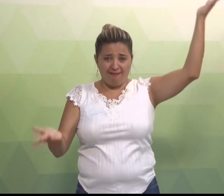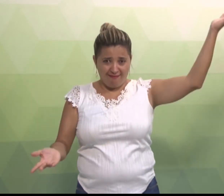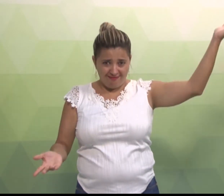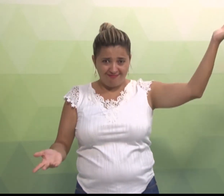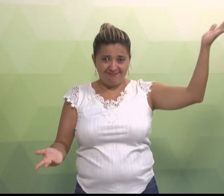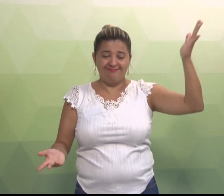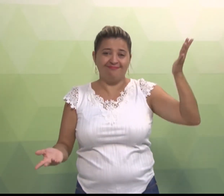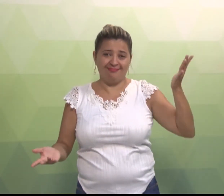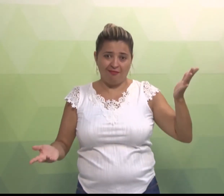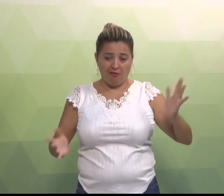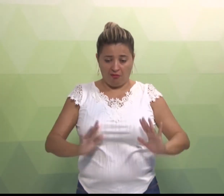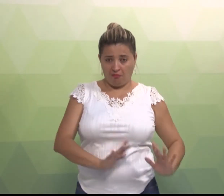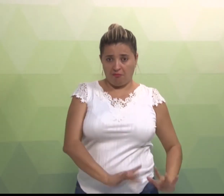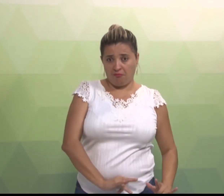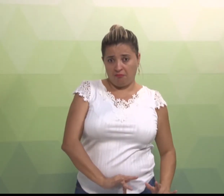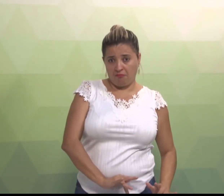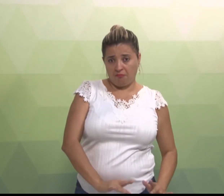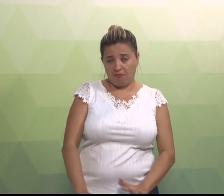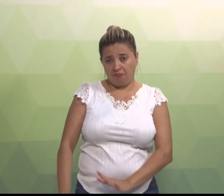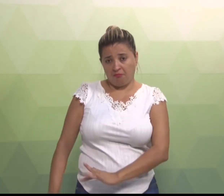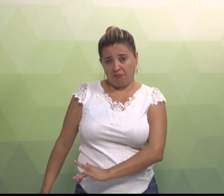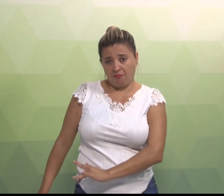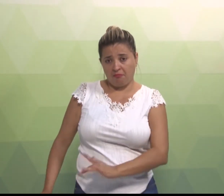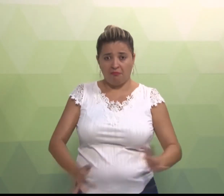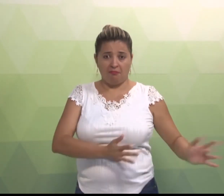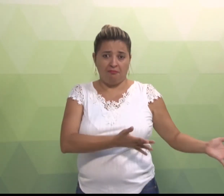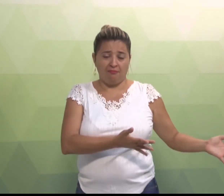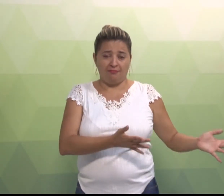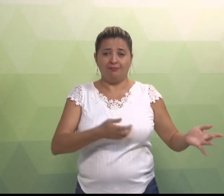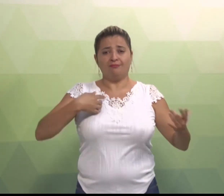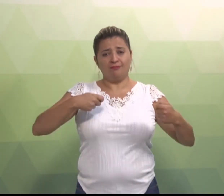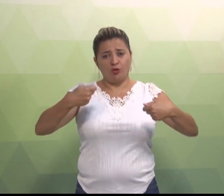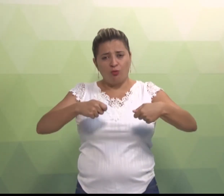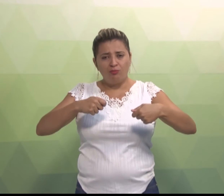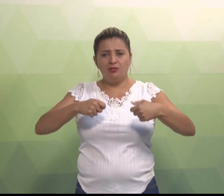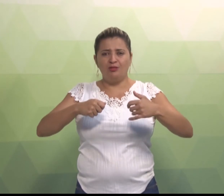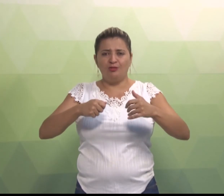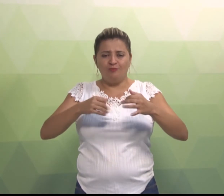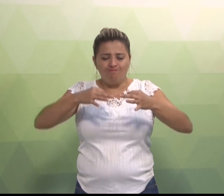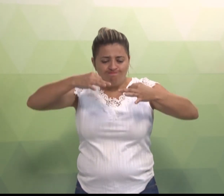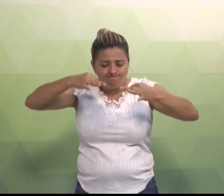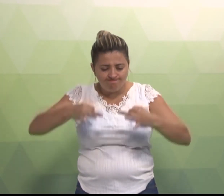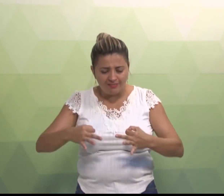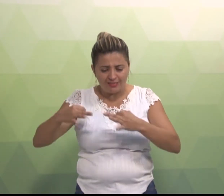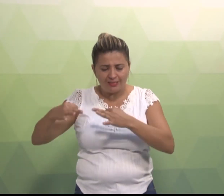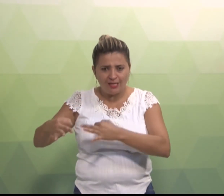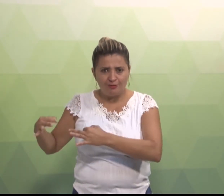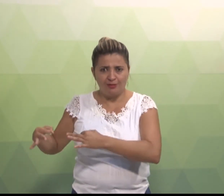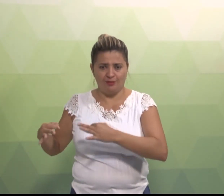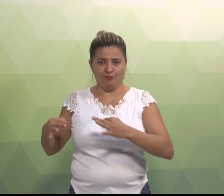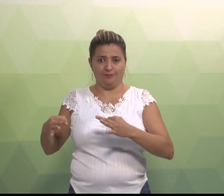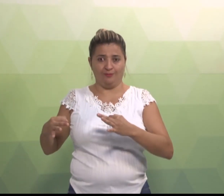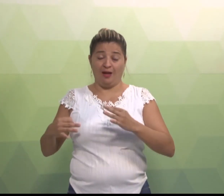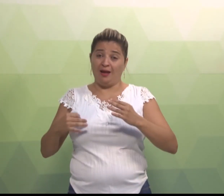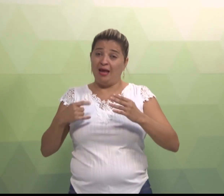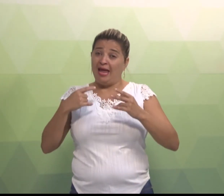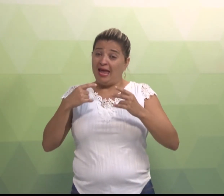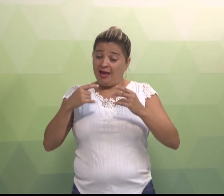visualizar o sinal, não é verdade? Ou aqui embaixo, ou na direita, ou na esquerda. Então, eu preciso realmente utilizar o espaço correto